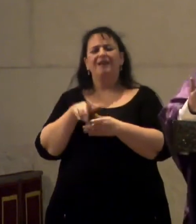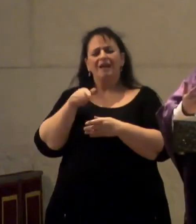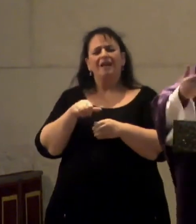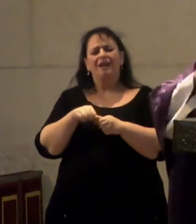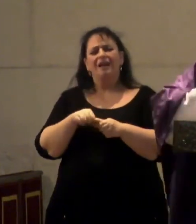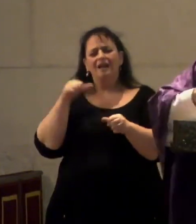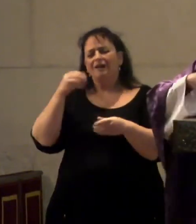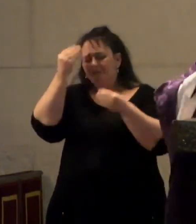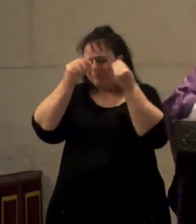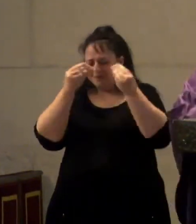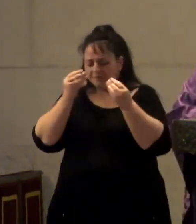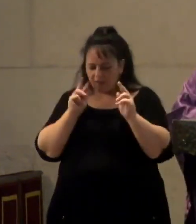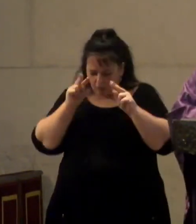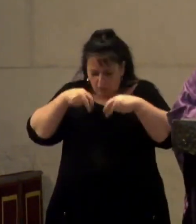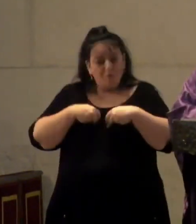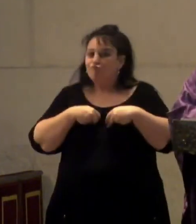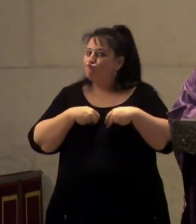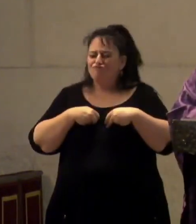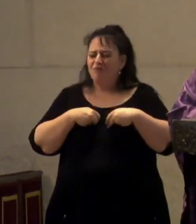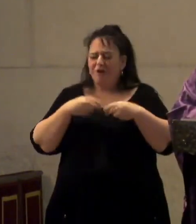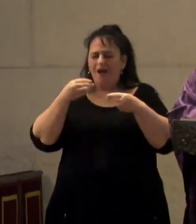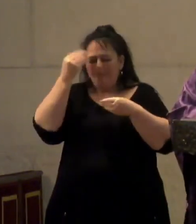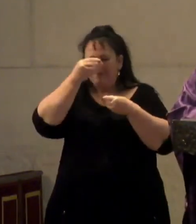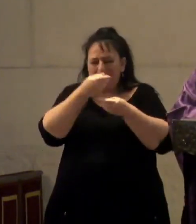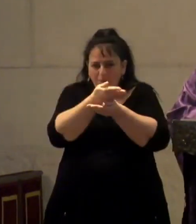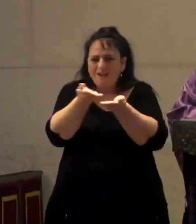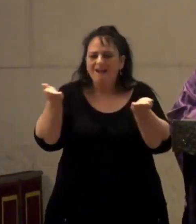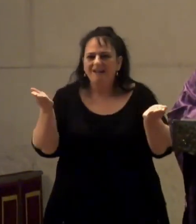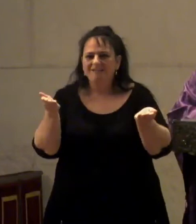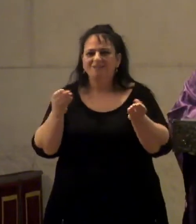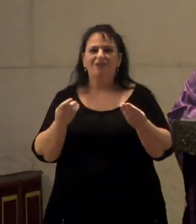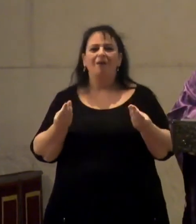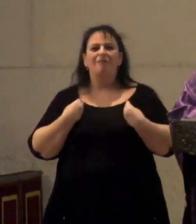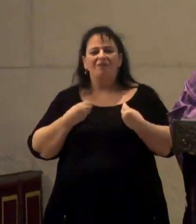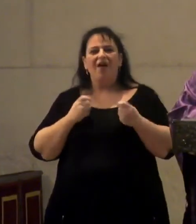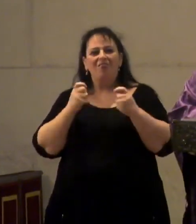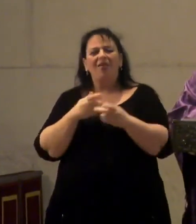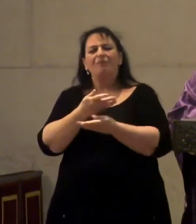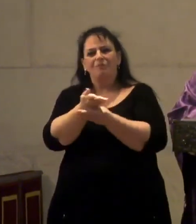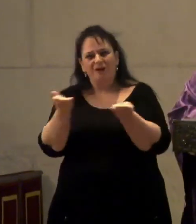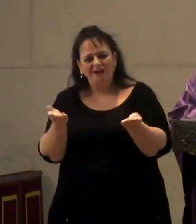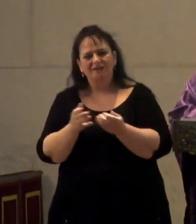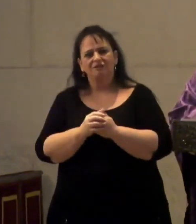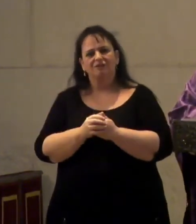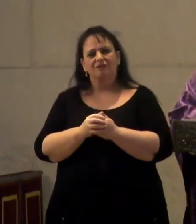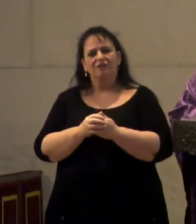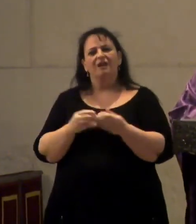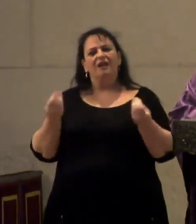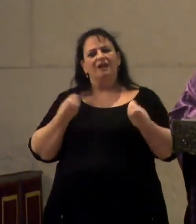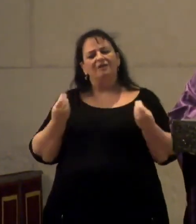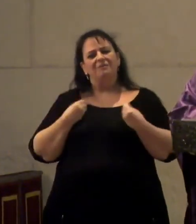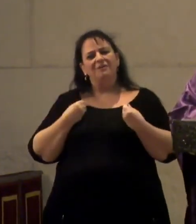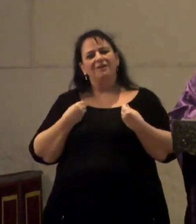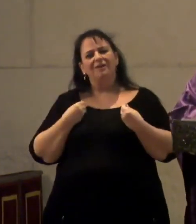pensando más en los demás que en sí mismos, que han entregado, como decimos, la vida y que han vivido tras las